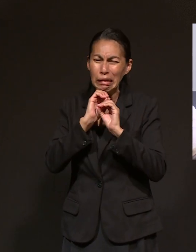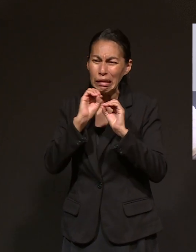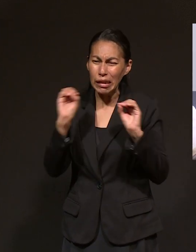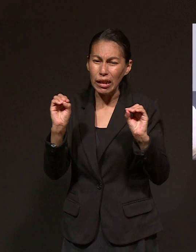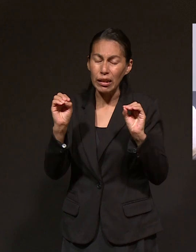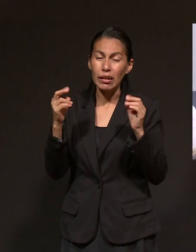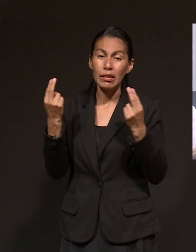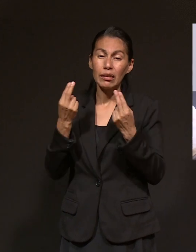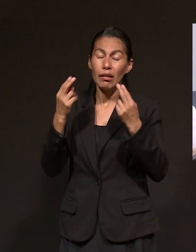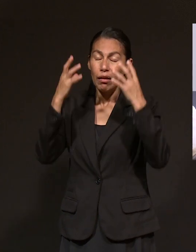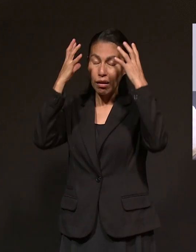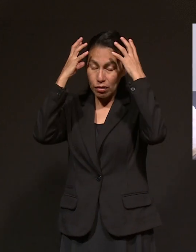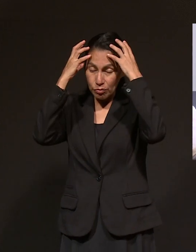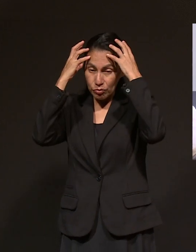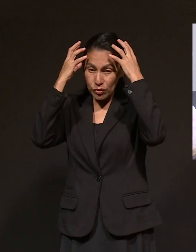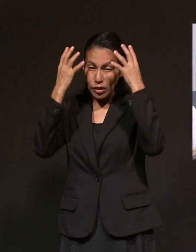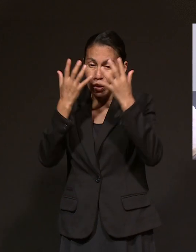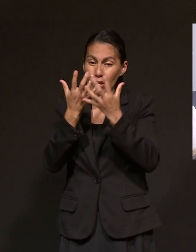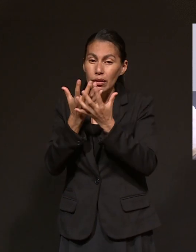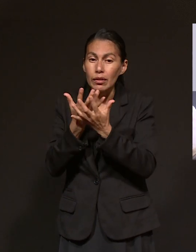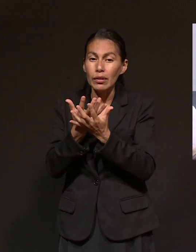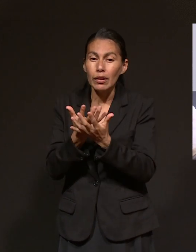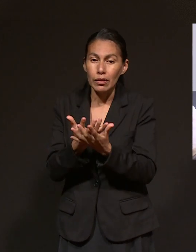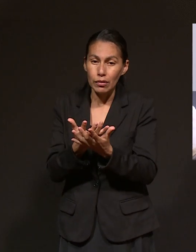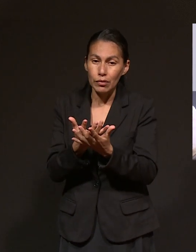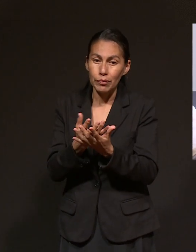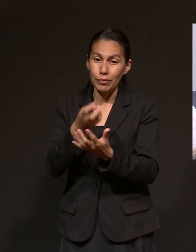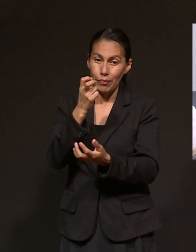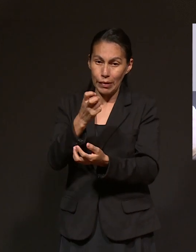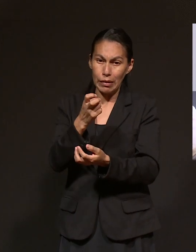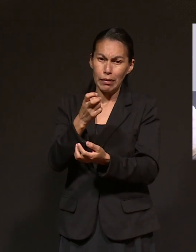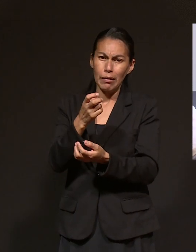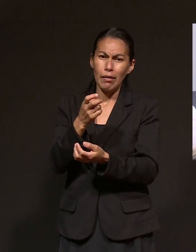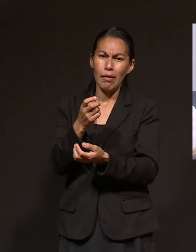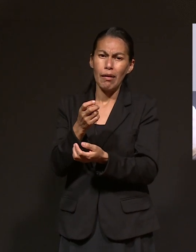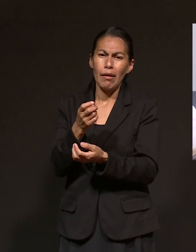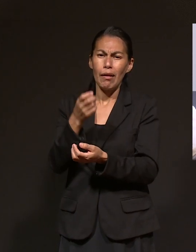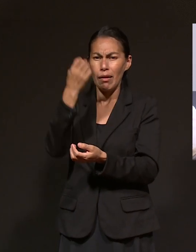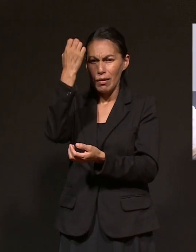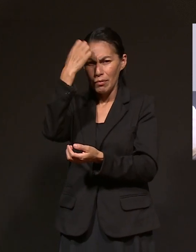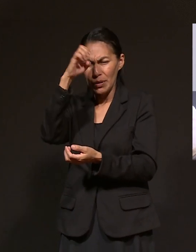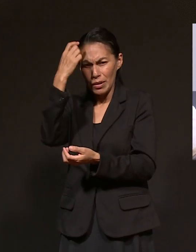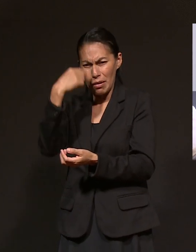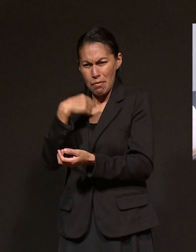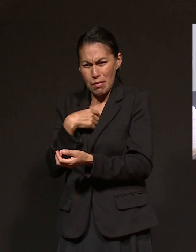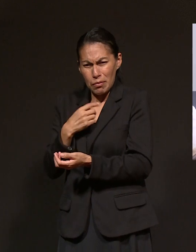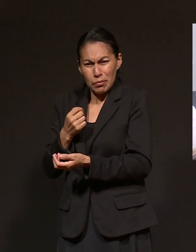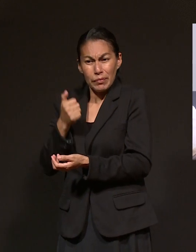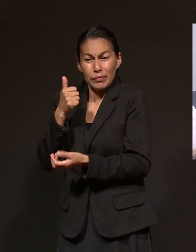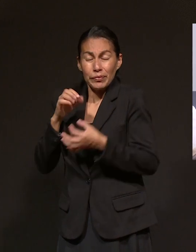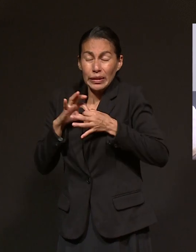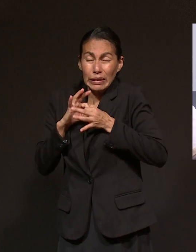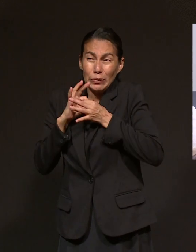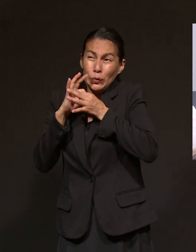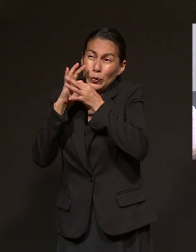parte donde, pienso yo, tuve mi primera experiencia